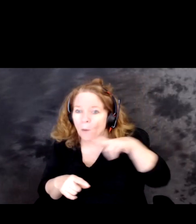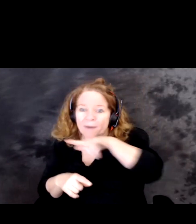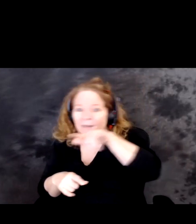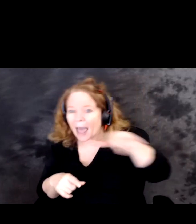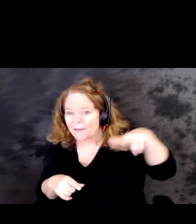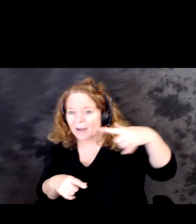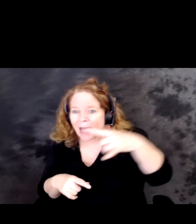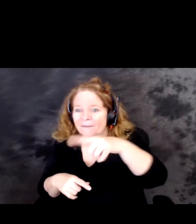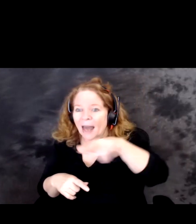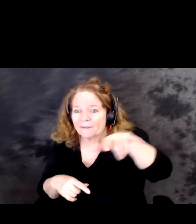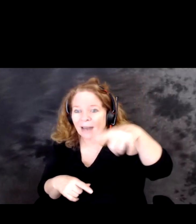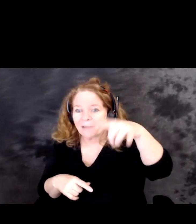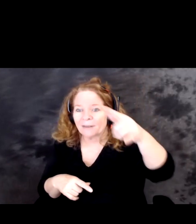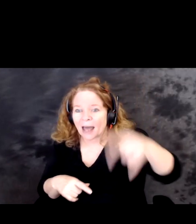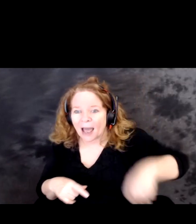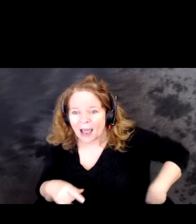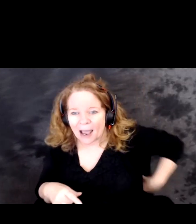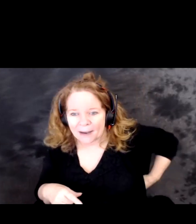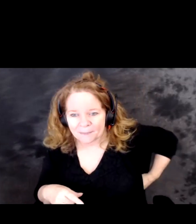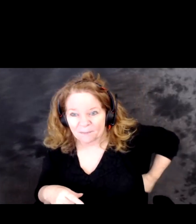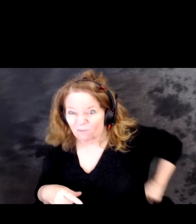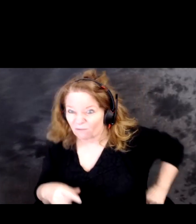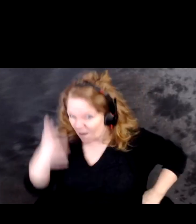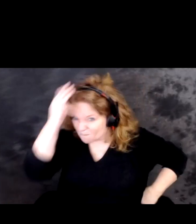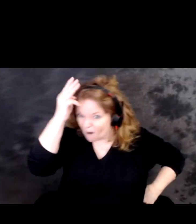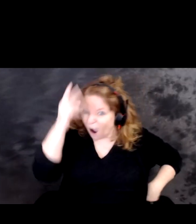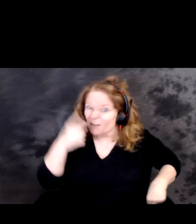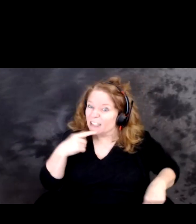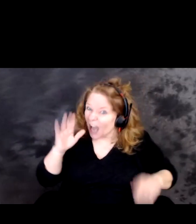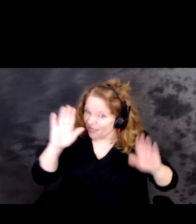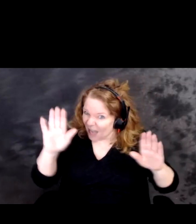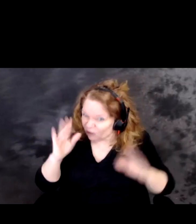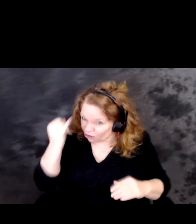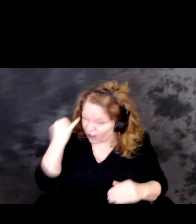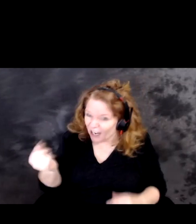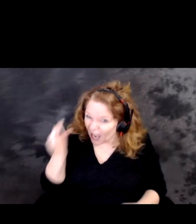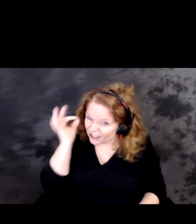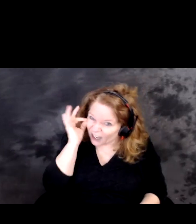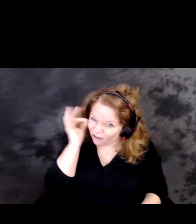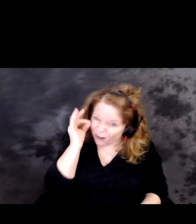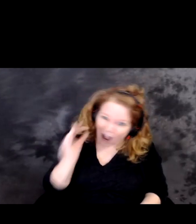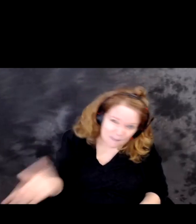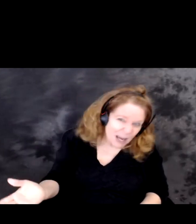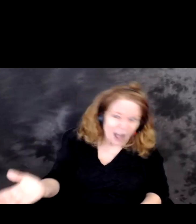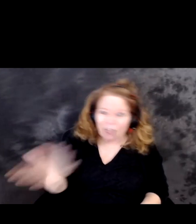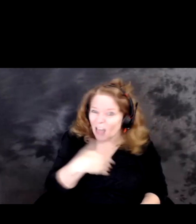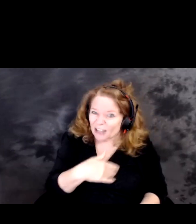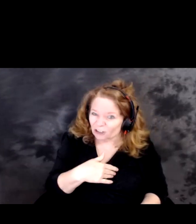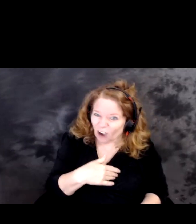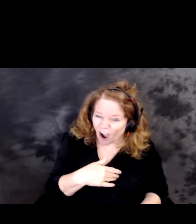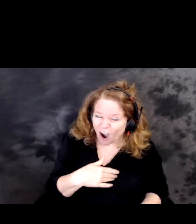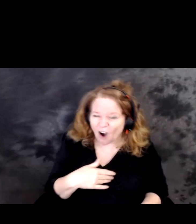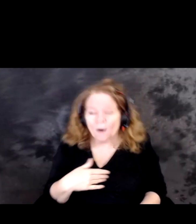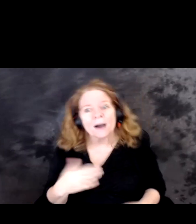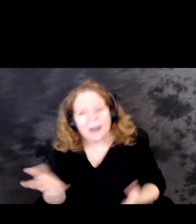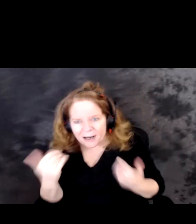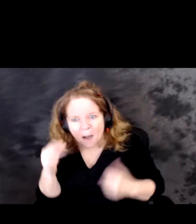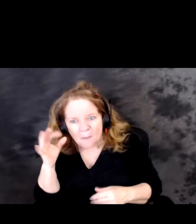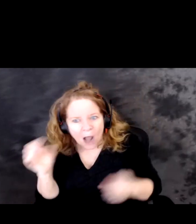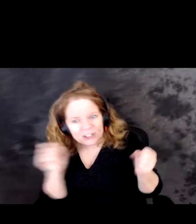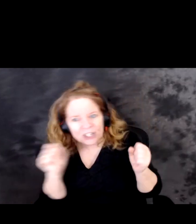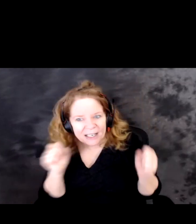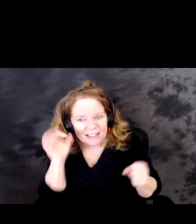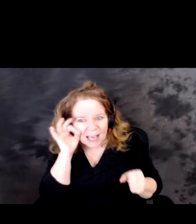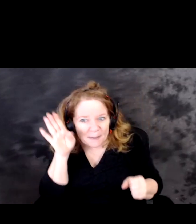arco iris en el camino? ¡Oh, esa es una buena idea, Fabi! Vamos, abeja Shaky